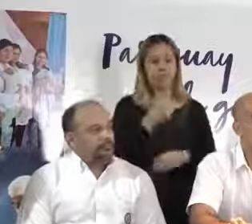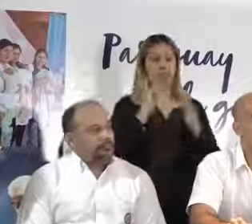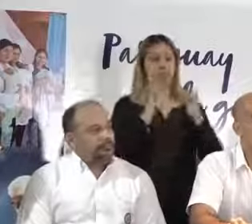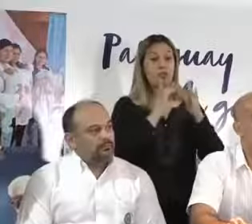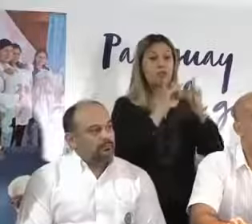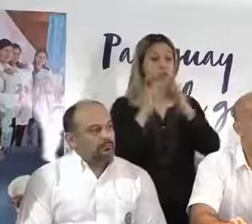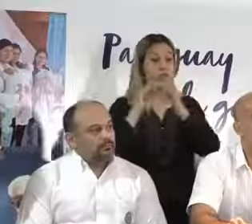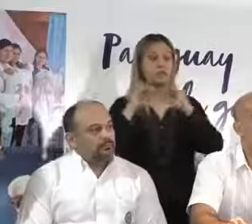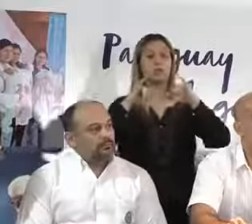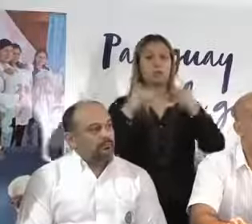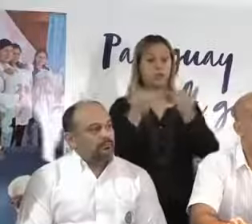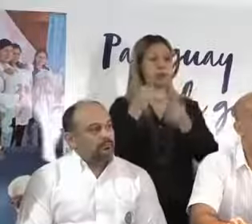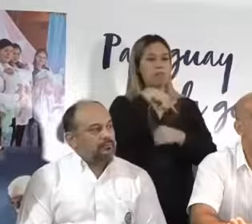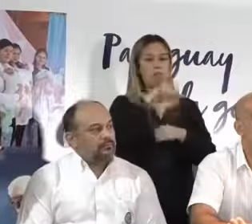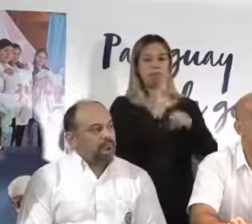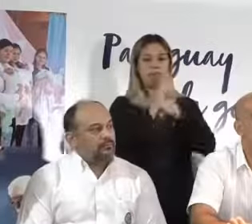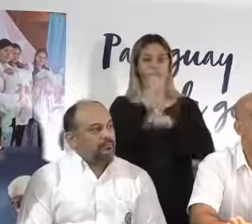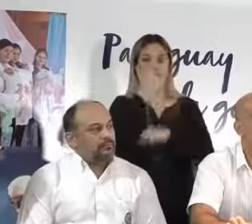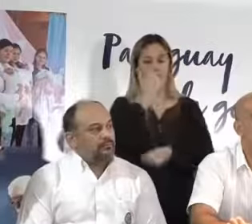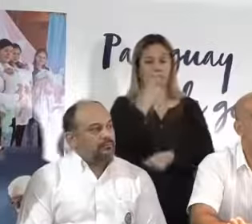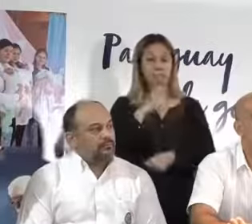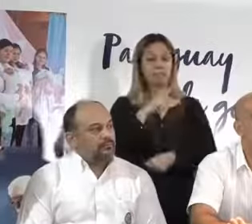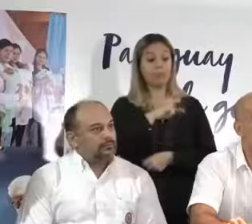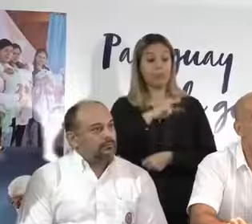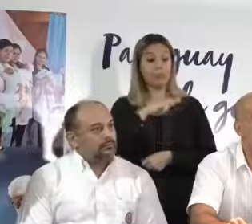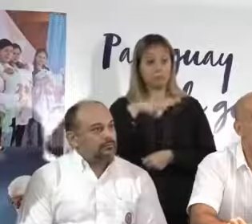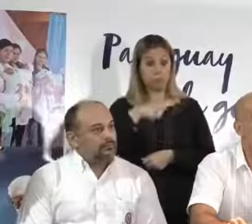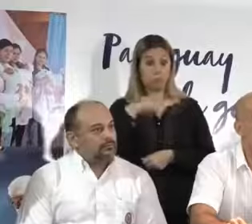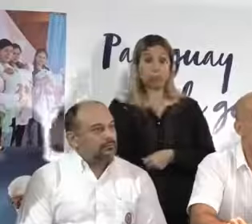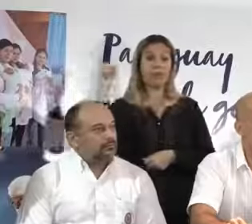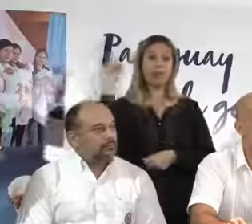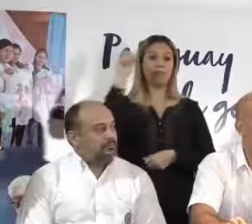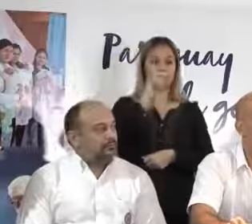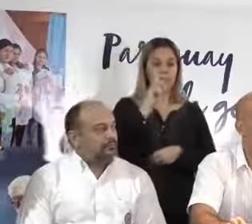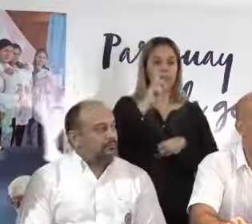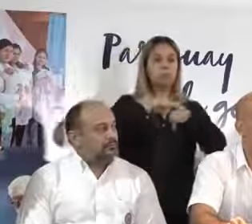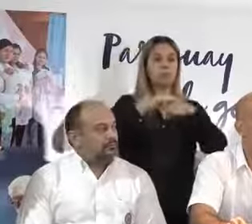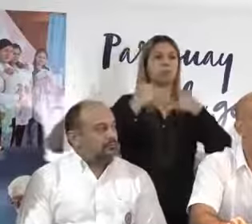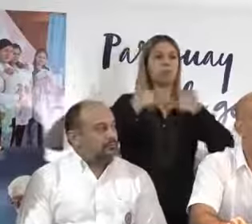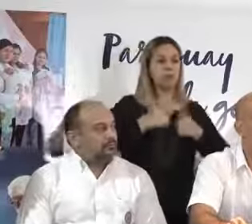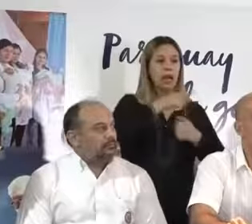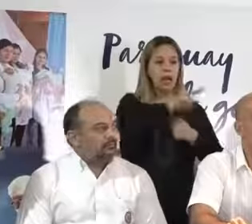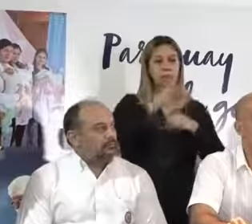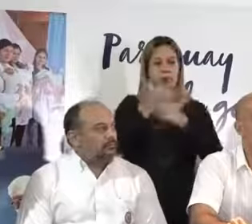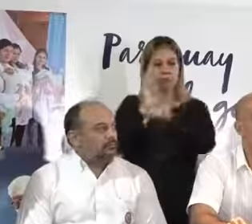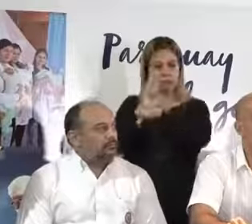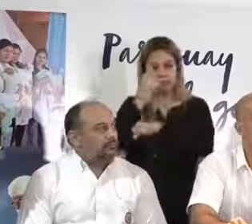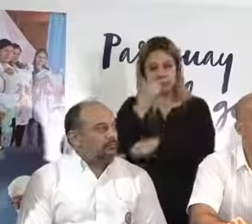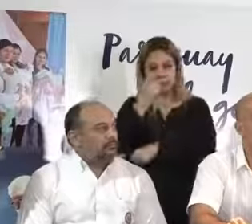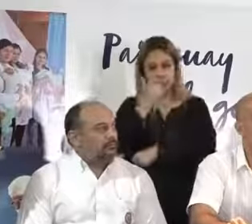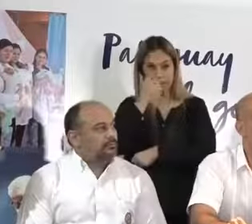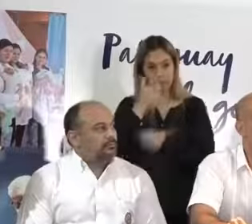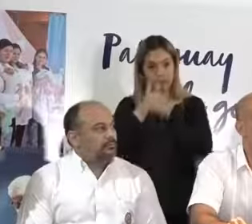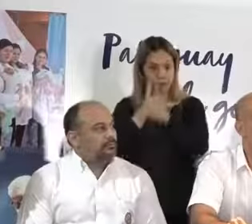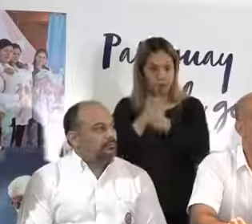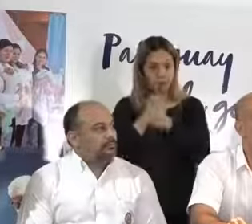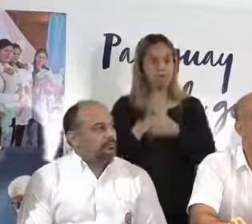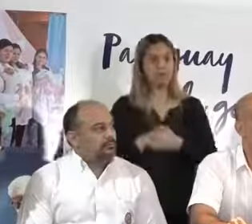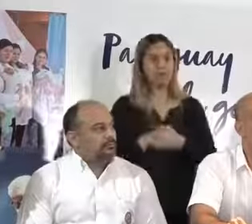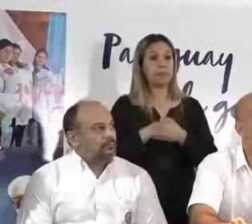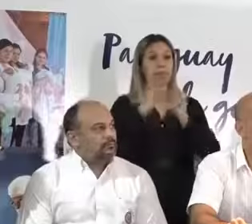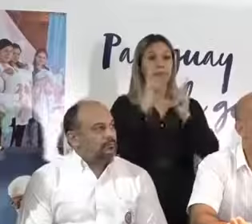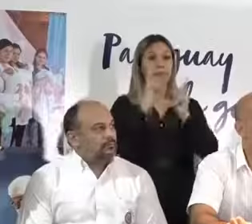sean abordados después de la vigilancia. Esta persona estaba bajo vigilancia del Ministerio de Salud Pública. El test se realizó en el día